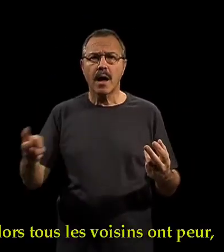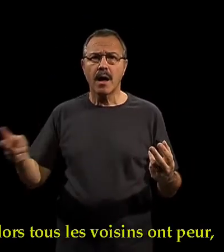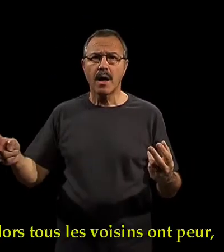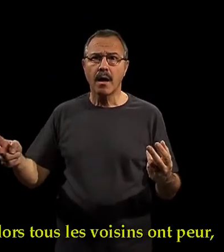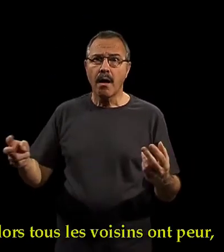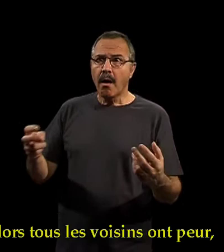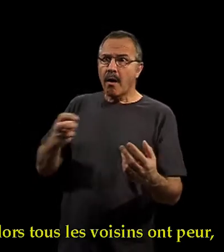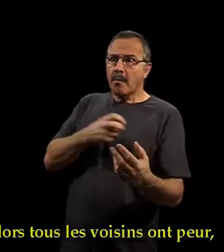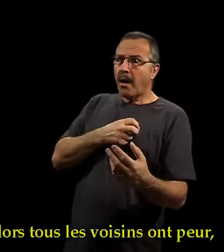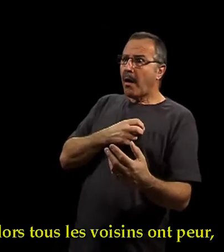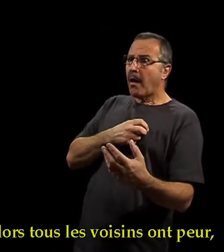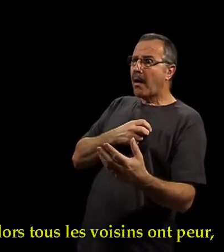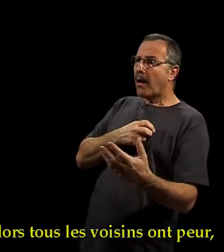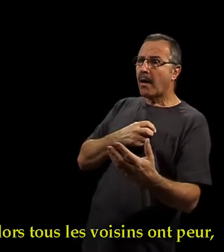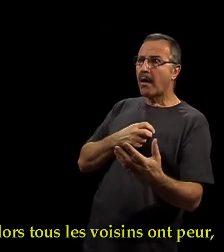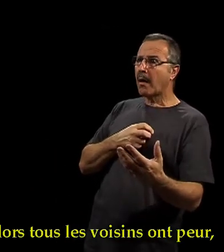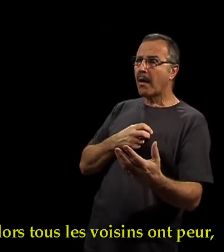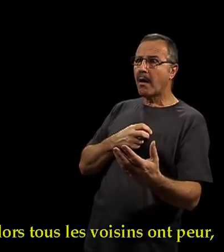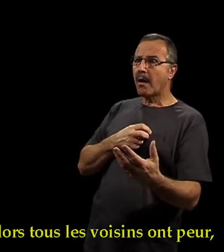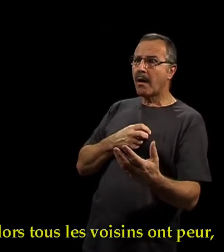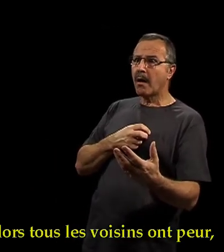Alors tous les voisins ont peur.